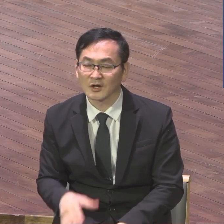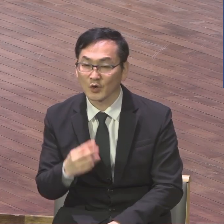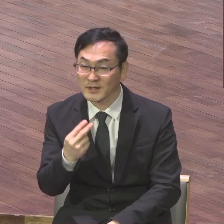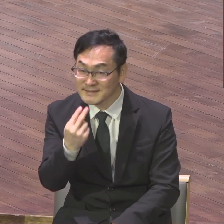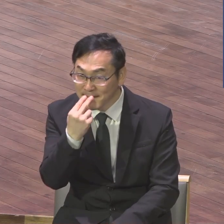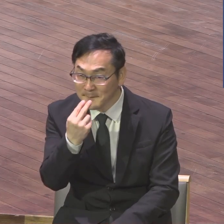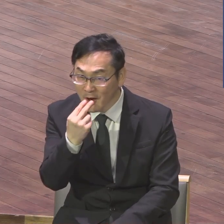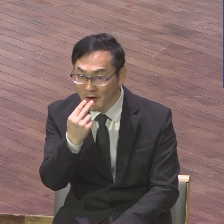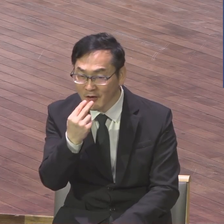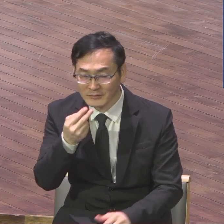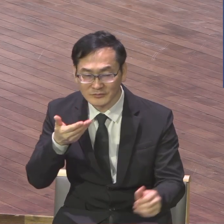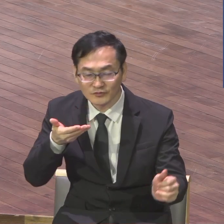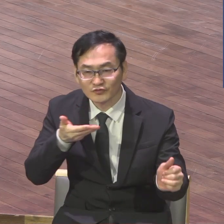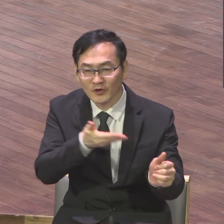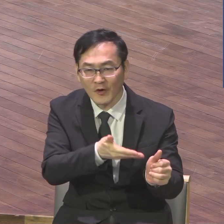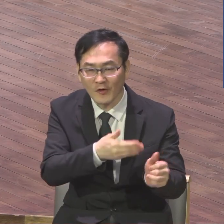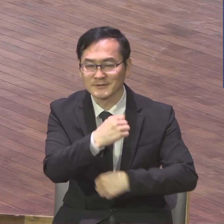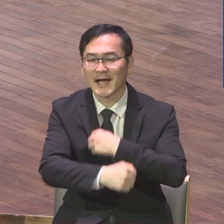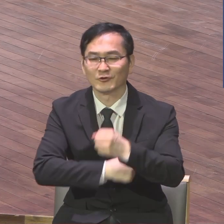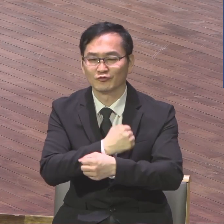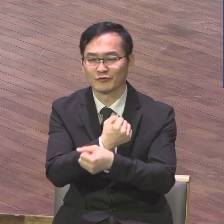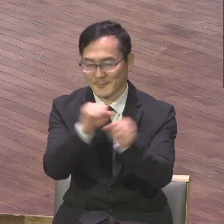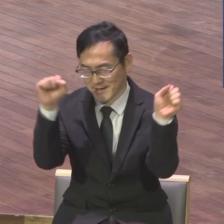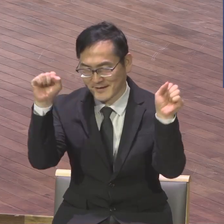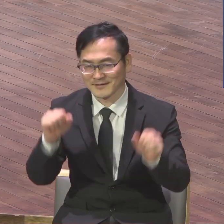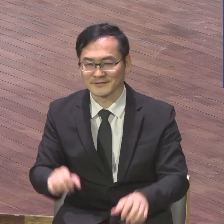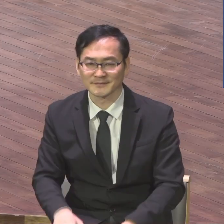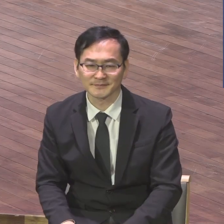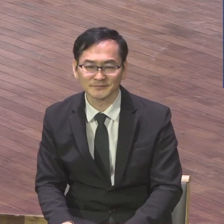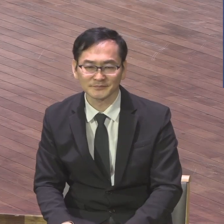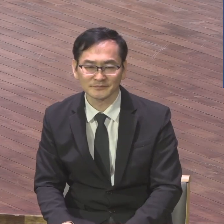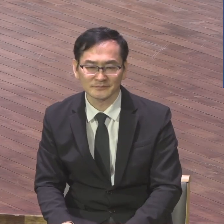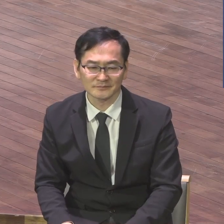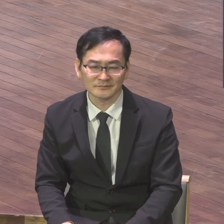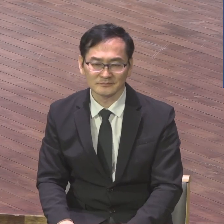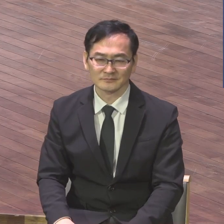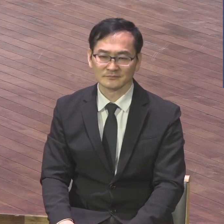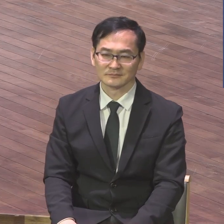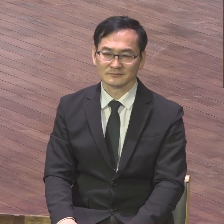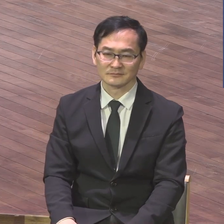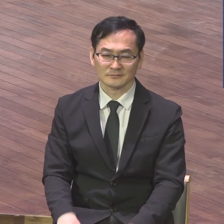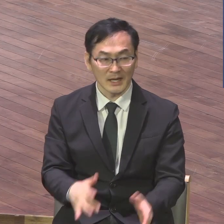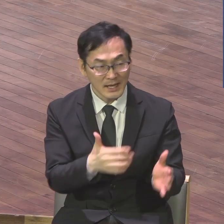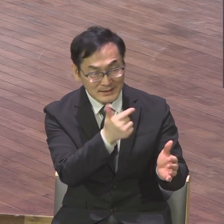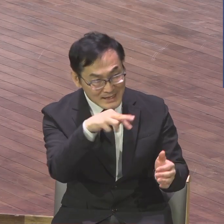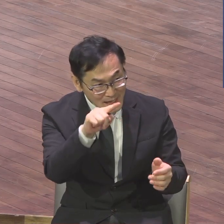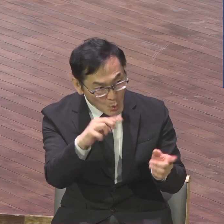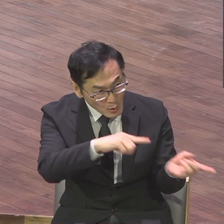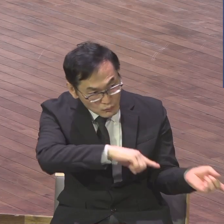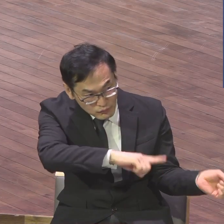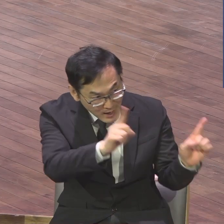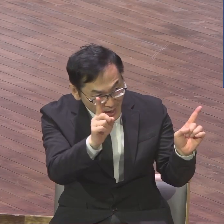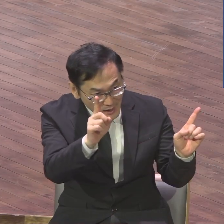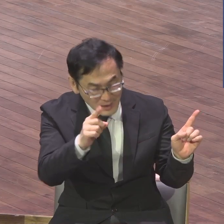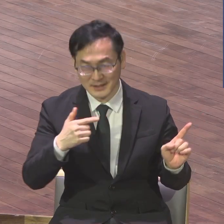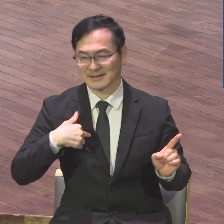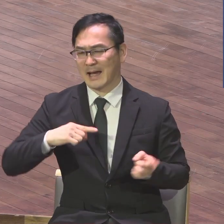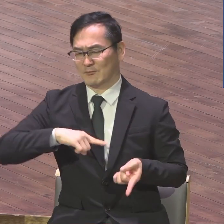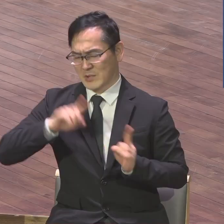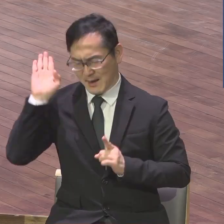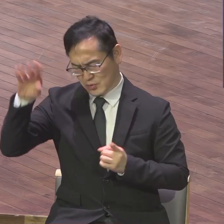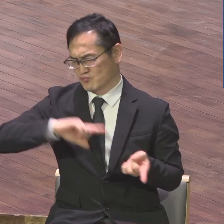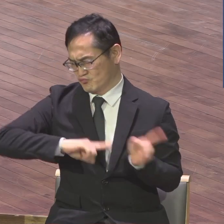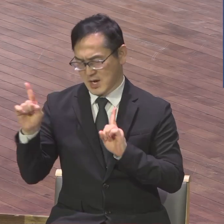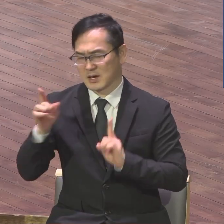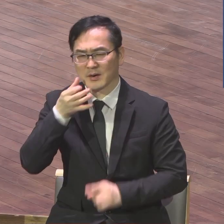주셨습니다. 자, 예수님은 나사로를 살리심으로 자신이 부활이요 생명이심을 실제로 증명했어요.